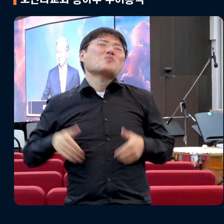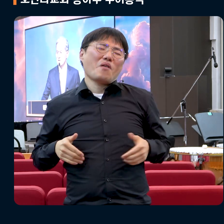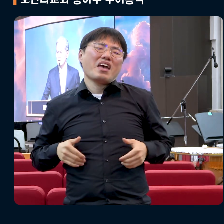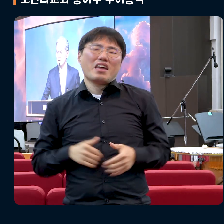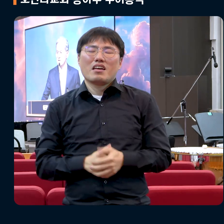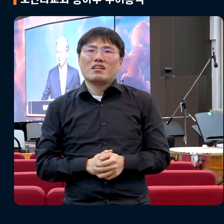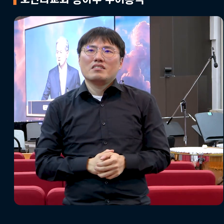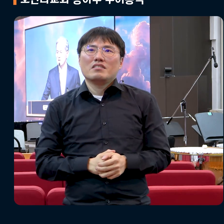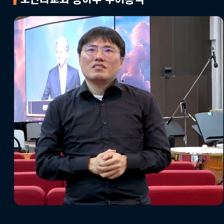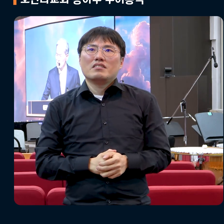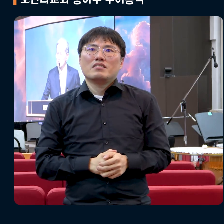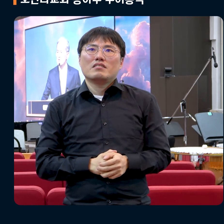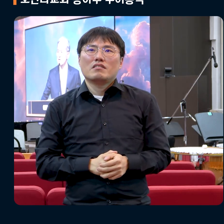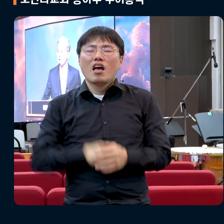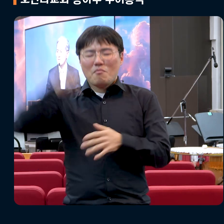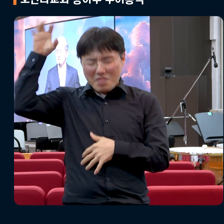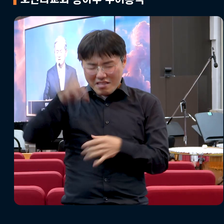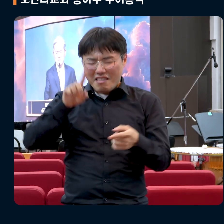합니다.